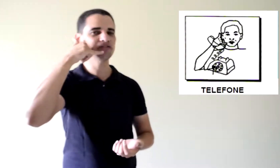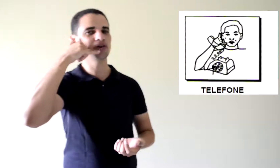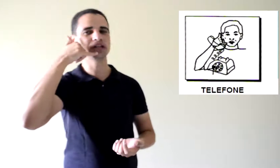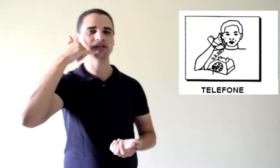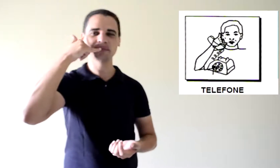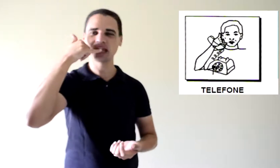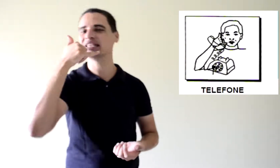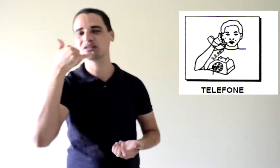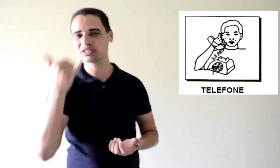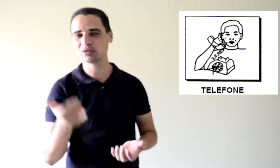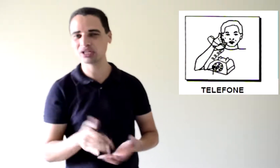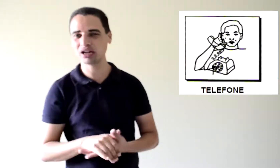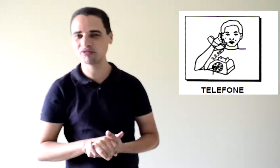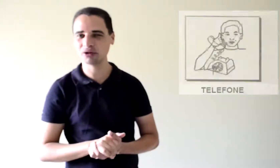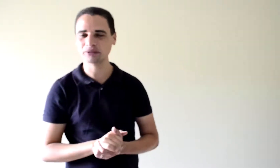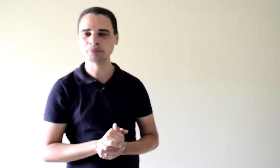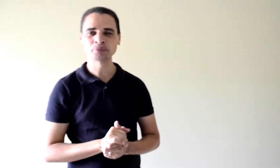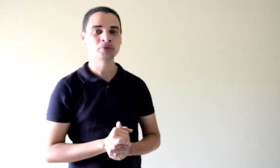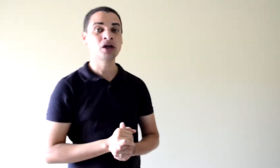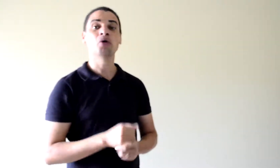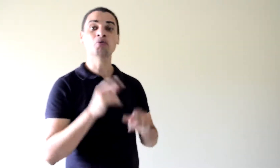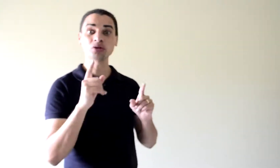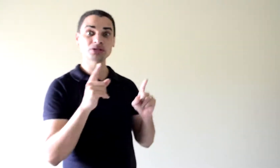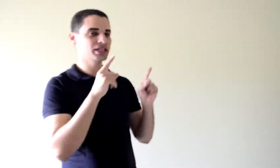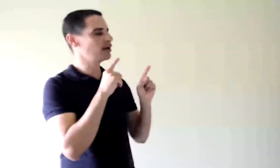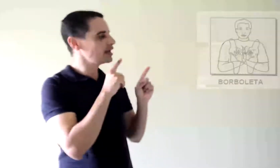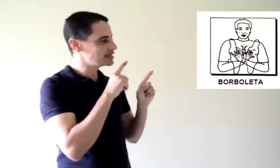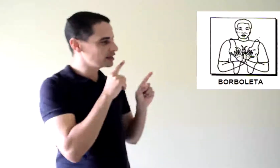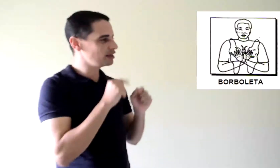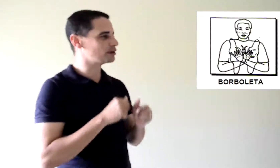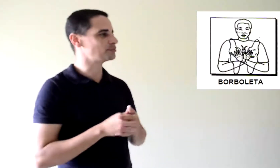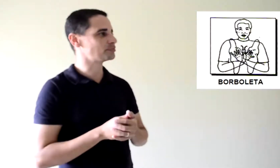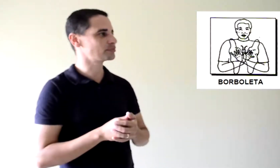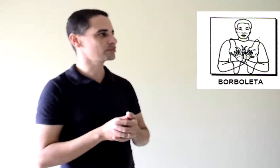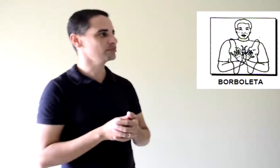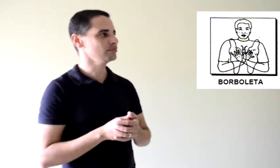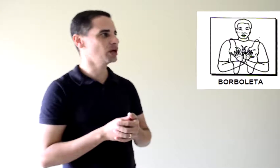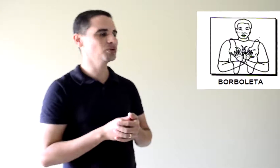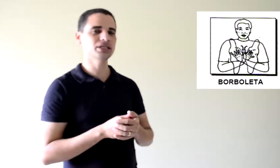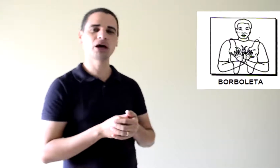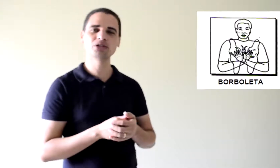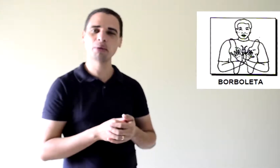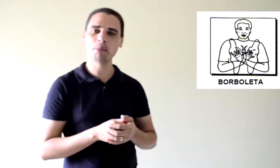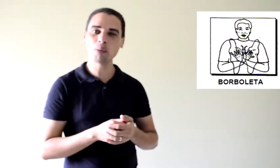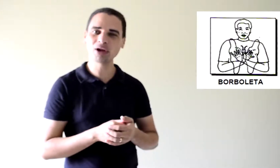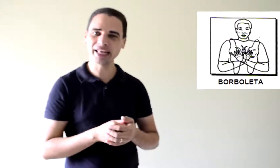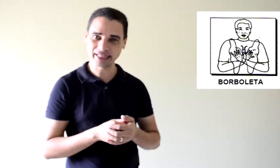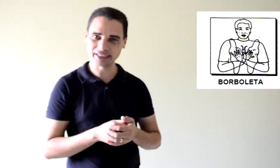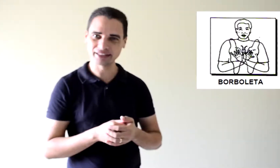telefone. Esse é o sinal de telefone. Um outro sinal é esse aqui, ó. O sinal de borboleta,